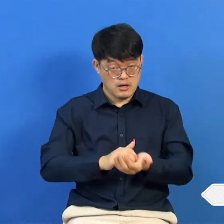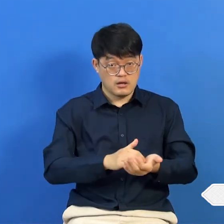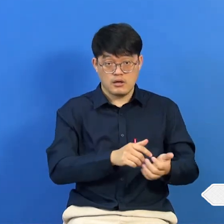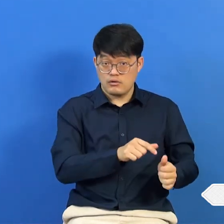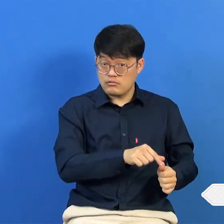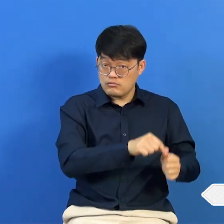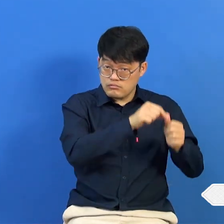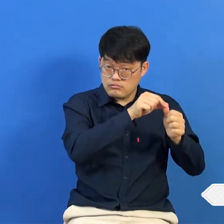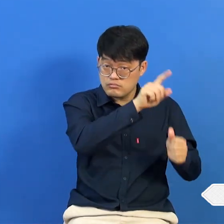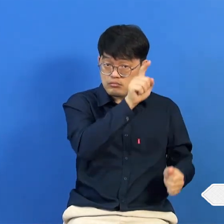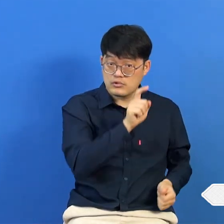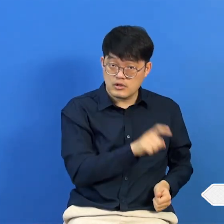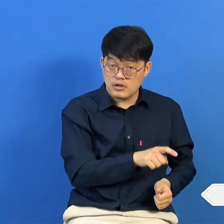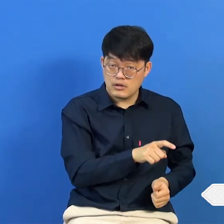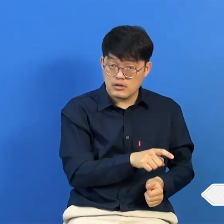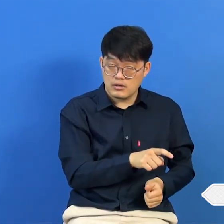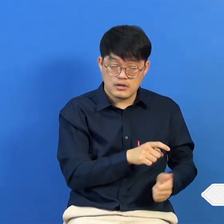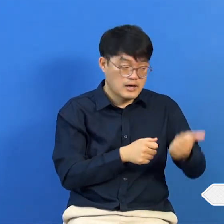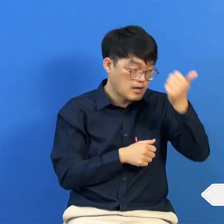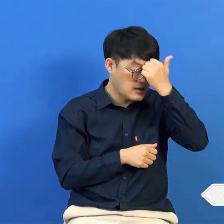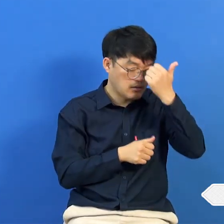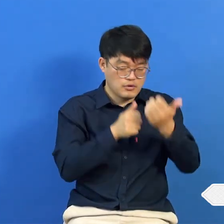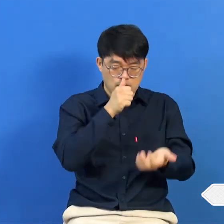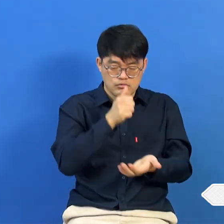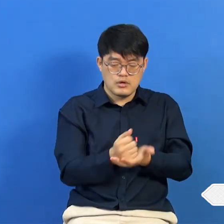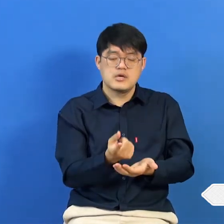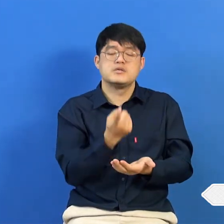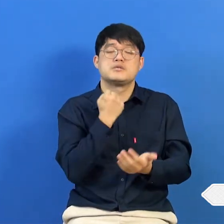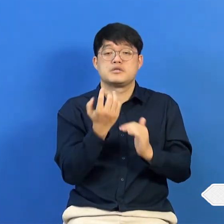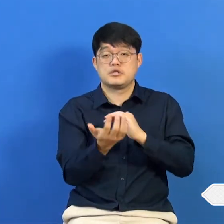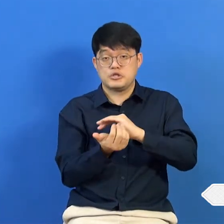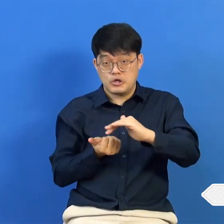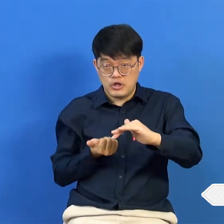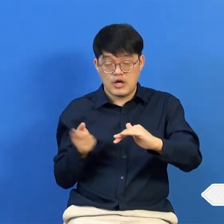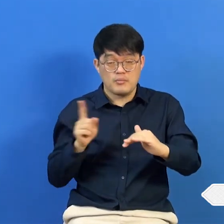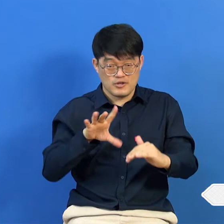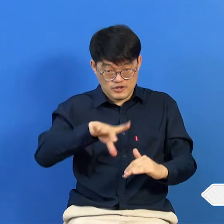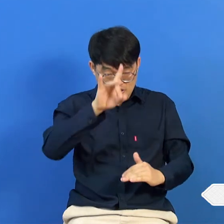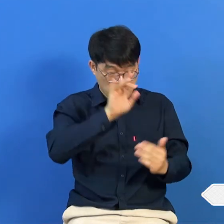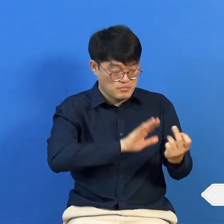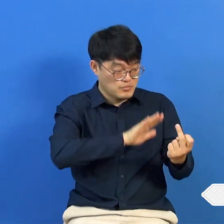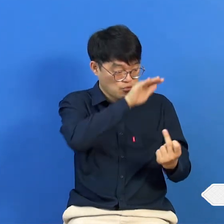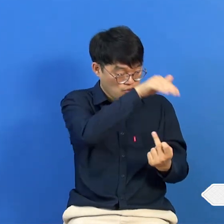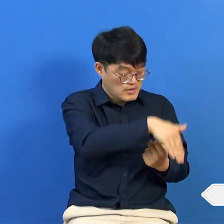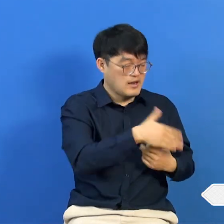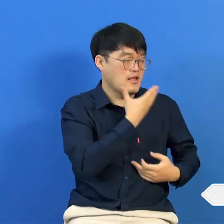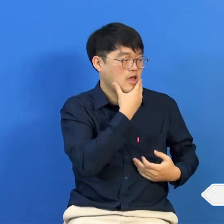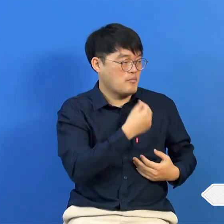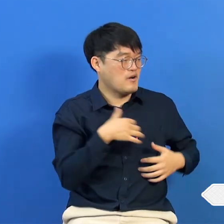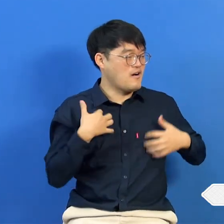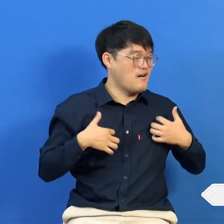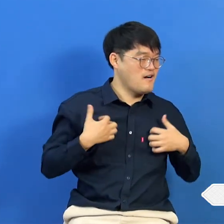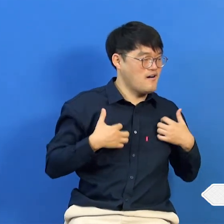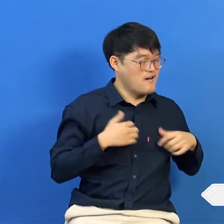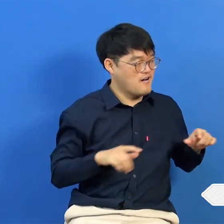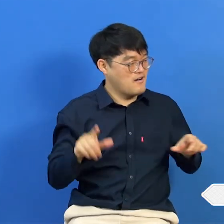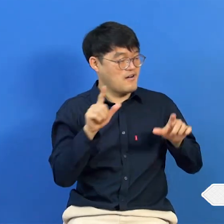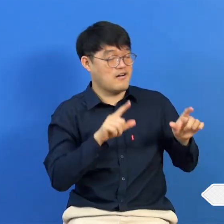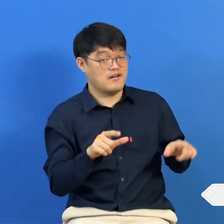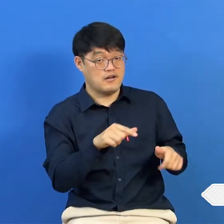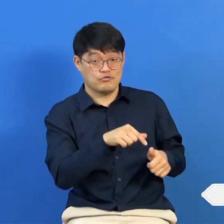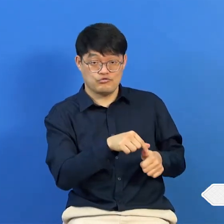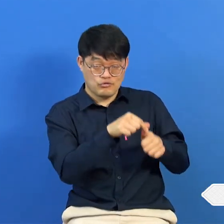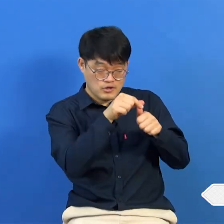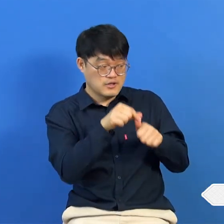아담이 죄짓기 전에 에덴 동산에서 그야말로 지상 낙원에서 행복하게 살았지요. 구원은